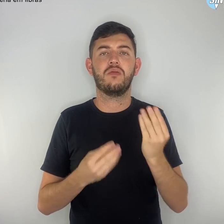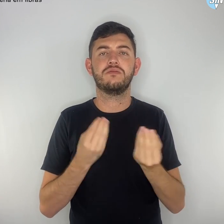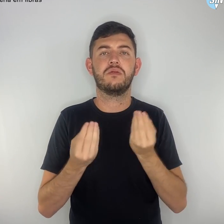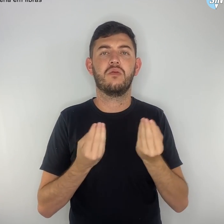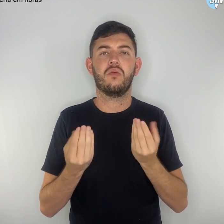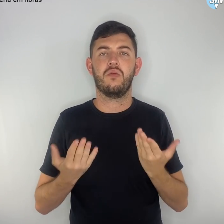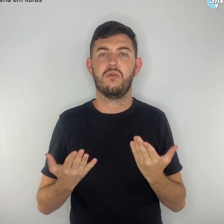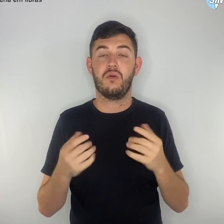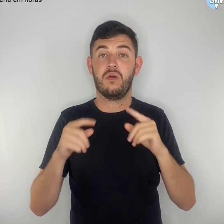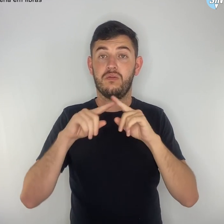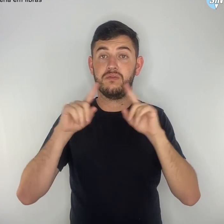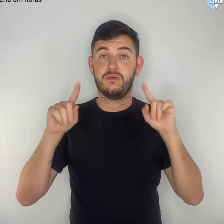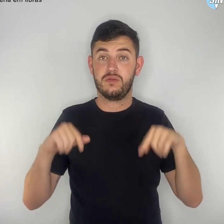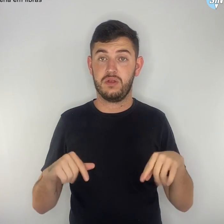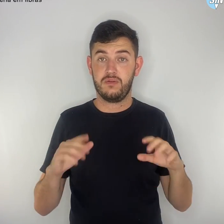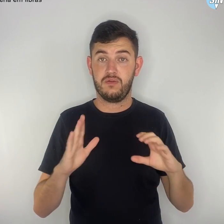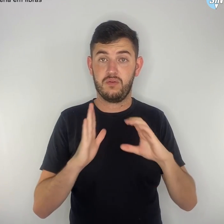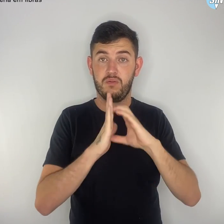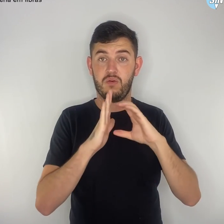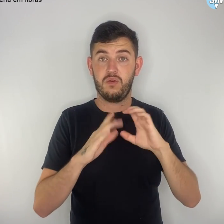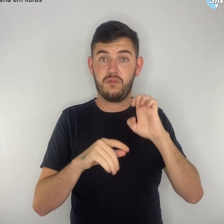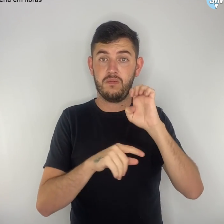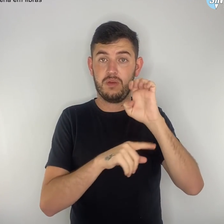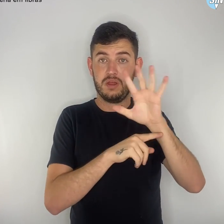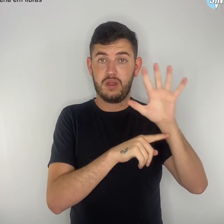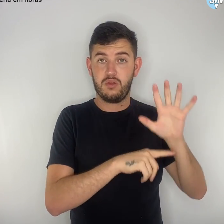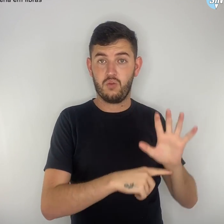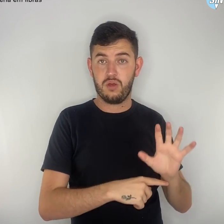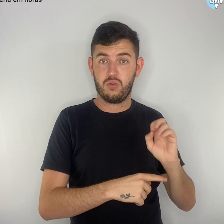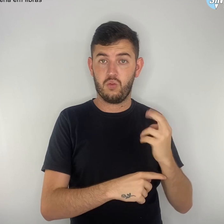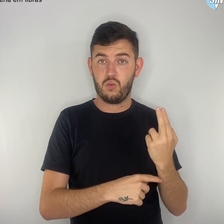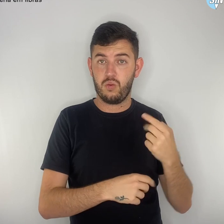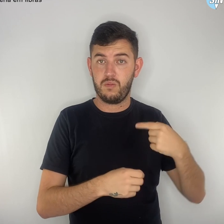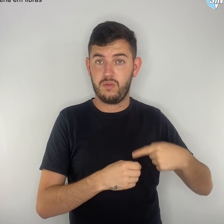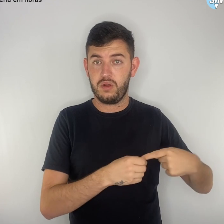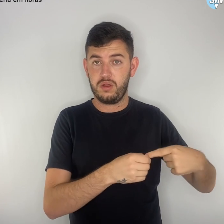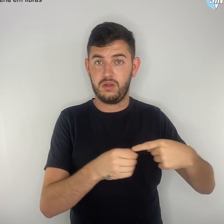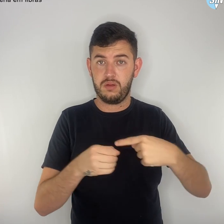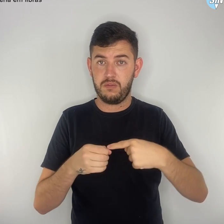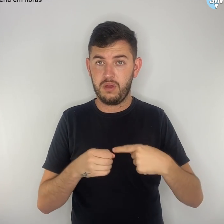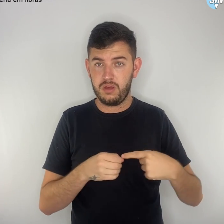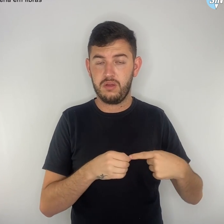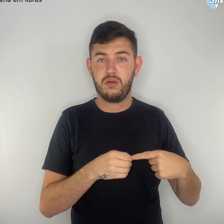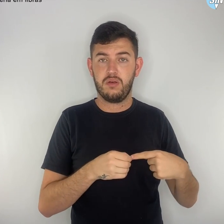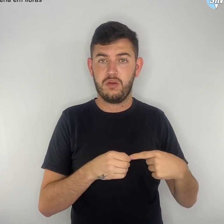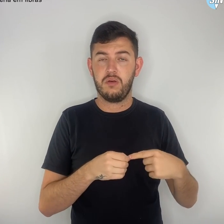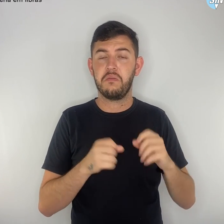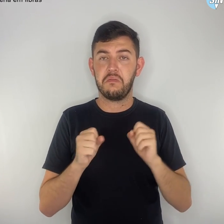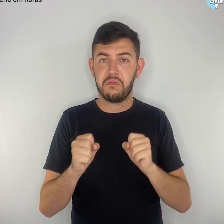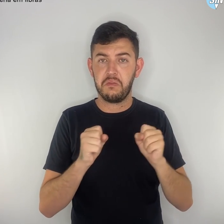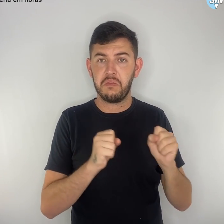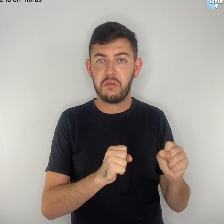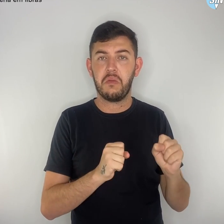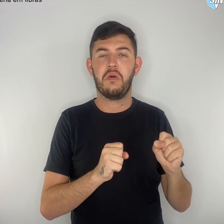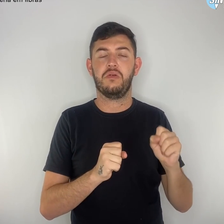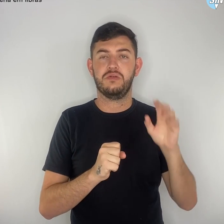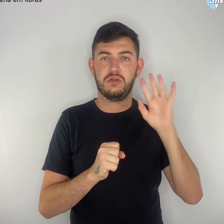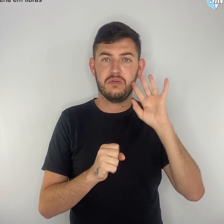servidores públicos estaduais e municipais é aplicado, para todos os efeitos, o